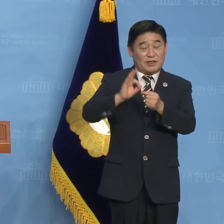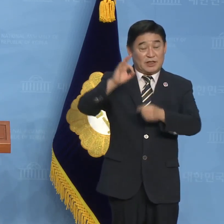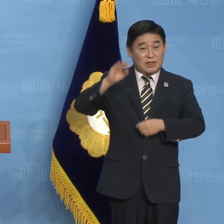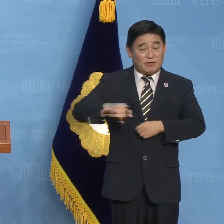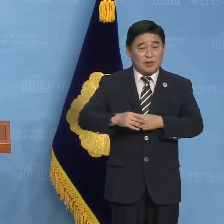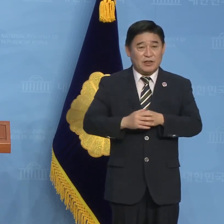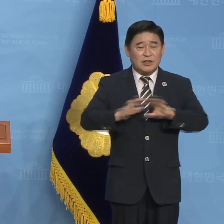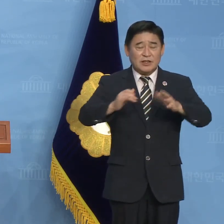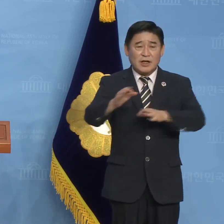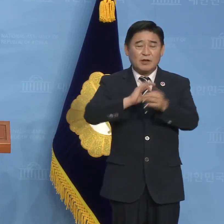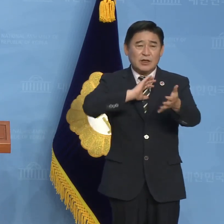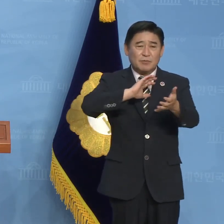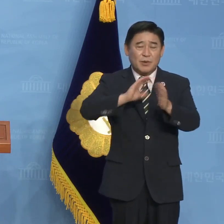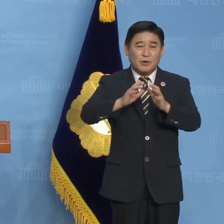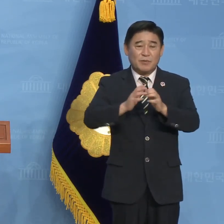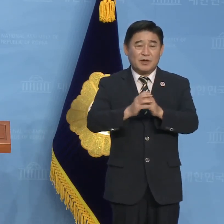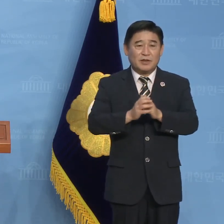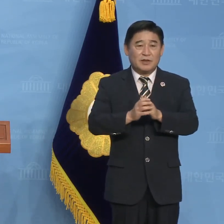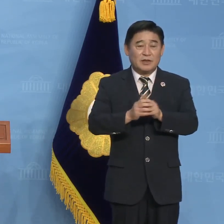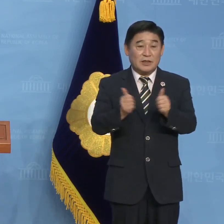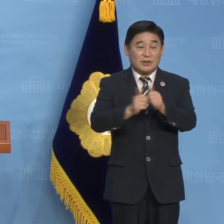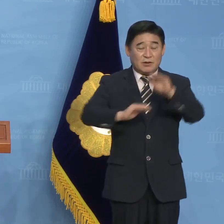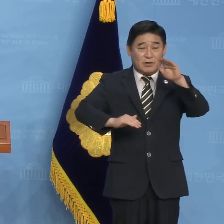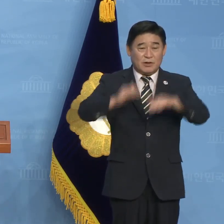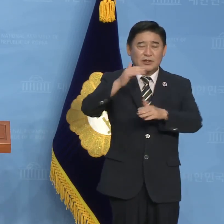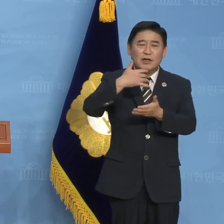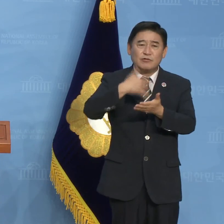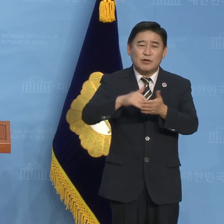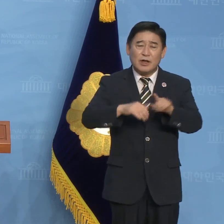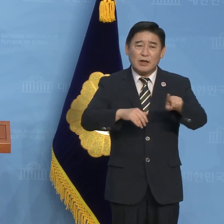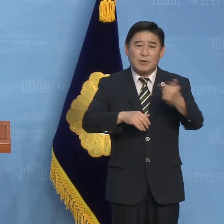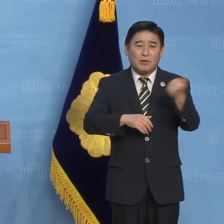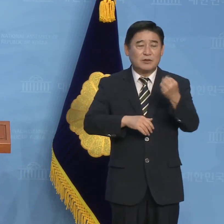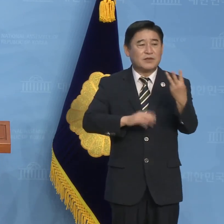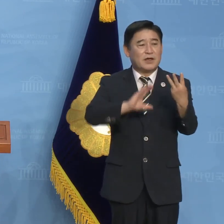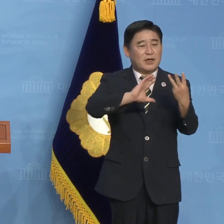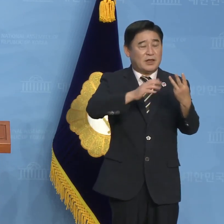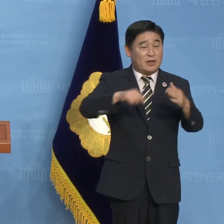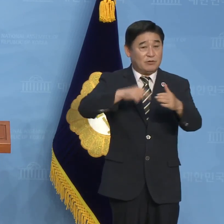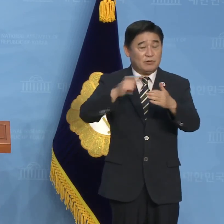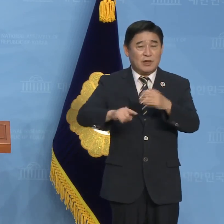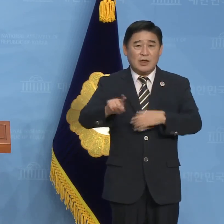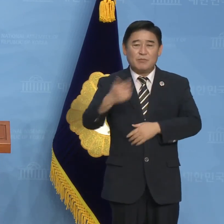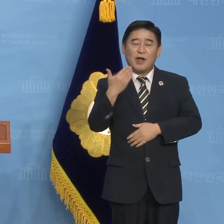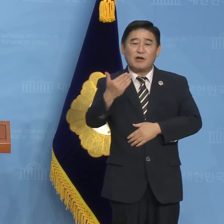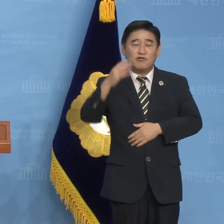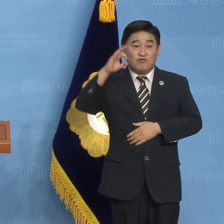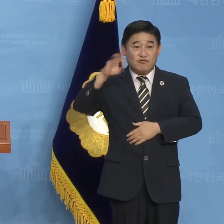세계경제포럼의 성격차 지수가 153개국 중에